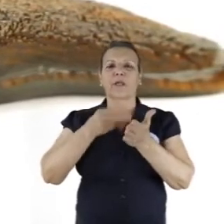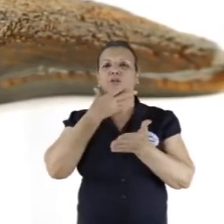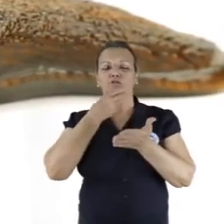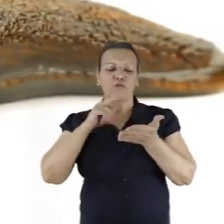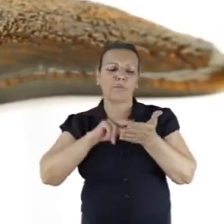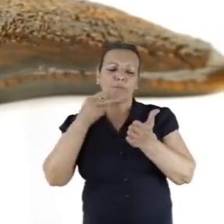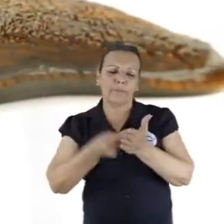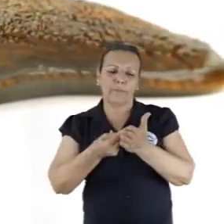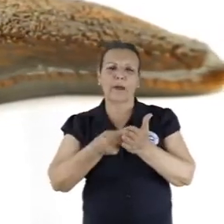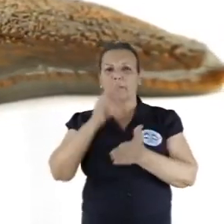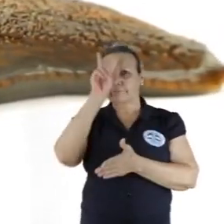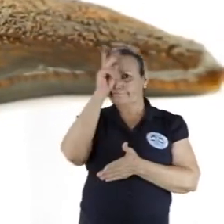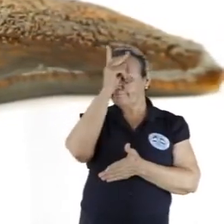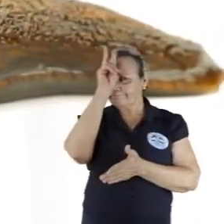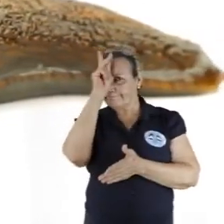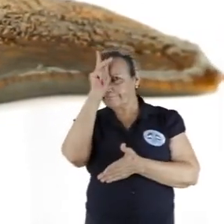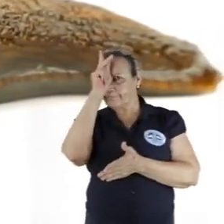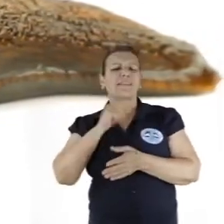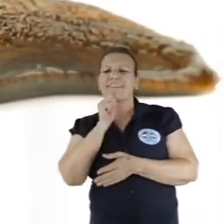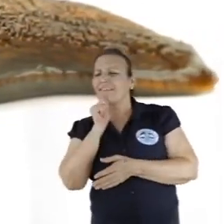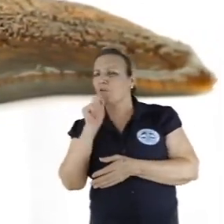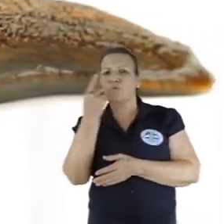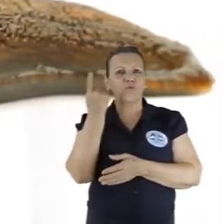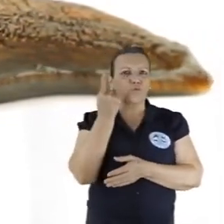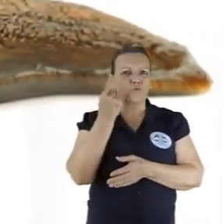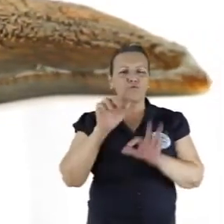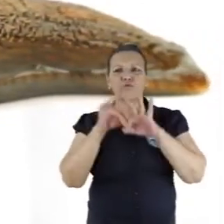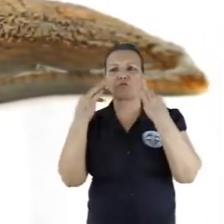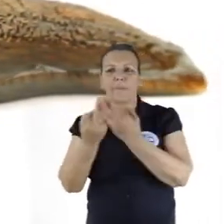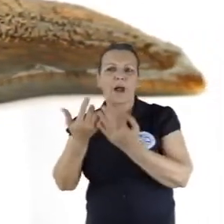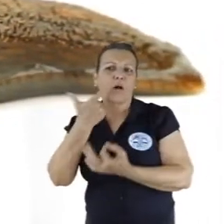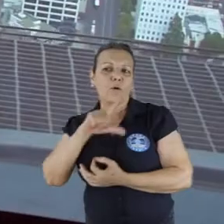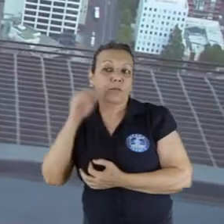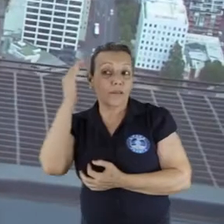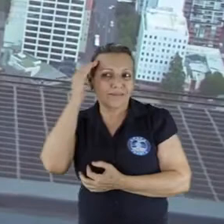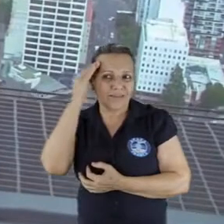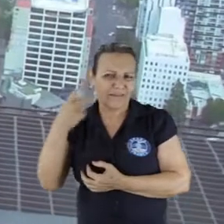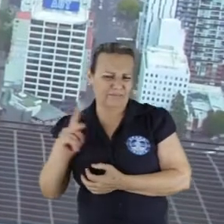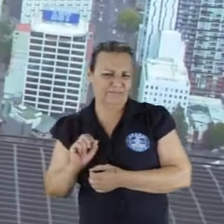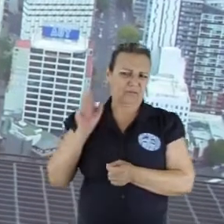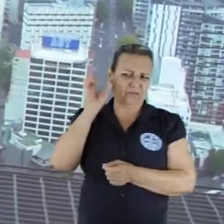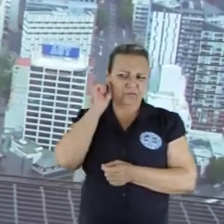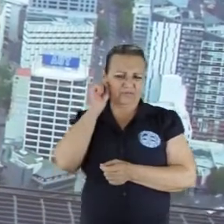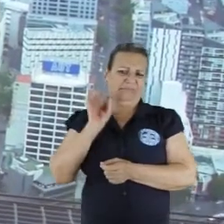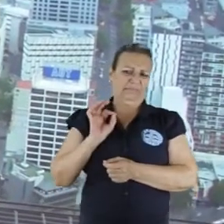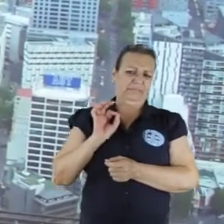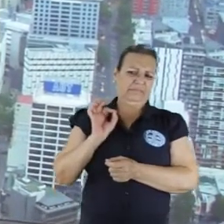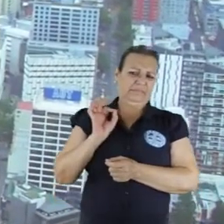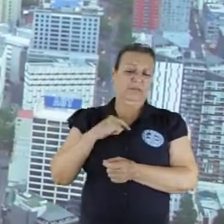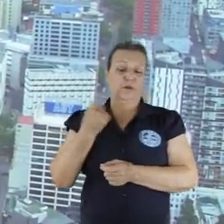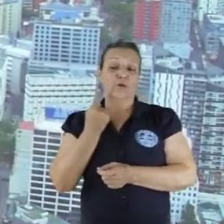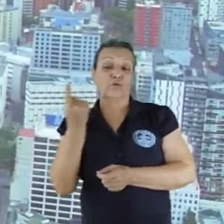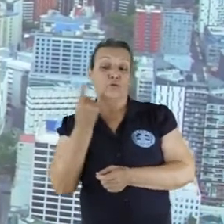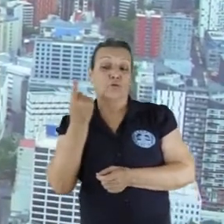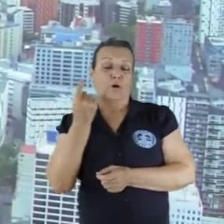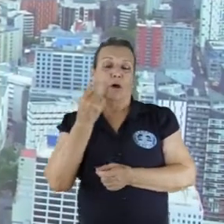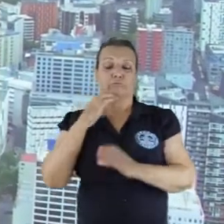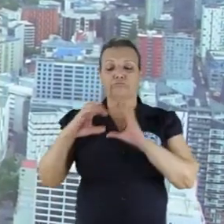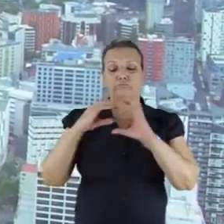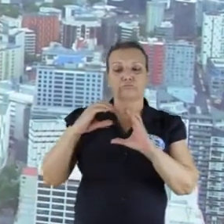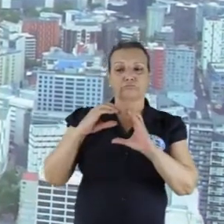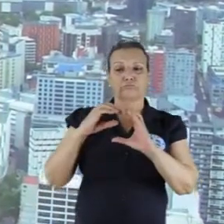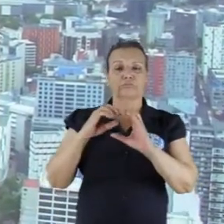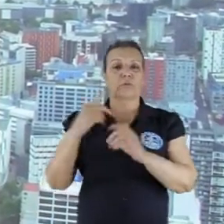verme, nenhum de seus familiares consegue entendê-lo ou ouvi-lo, permanecendo um indivíduo sem comunicação com